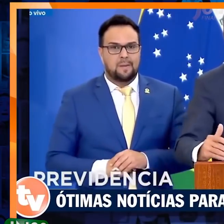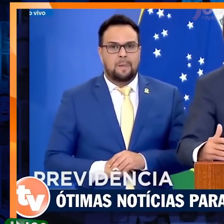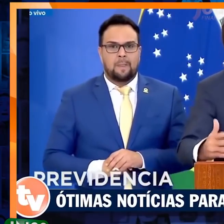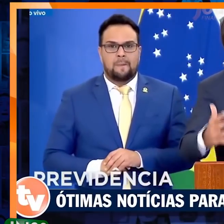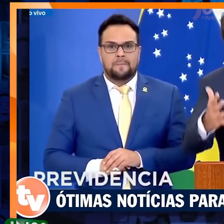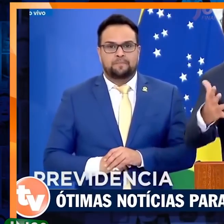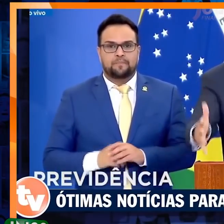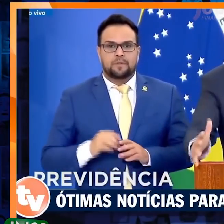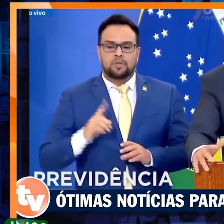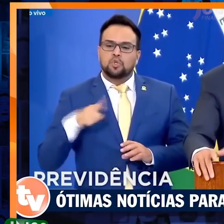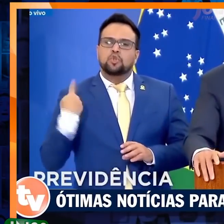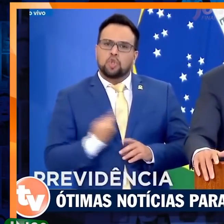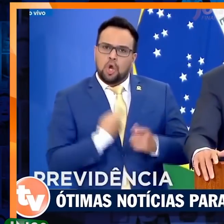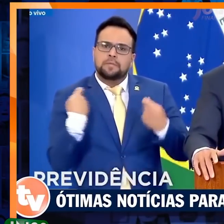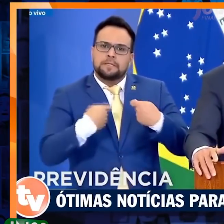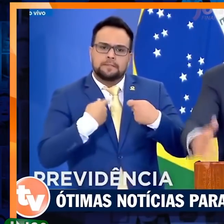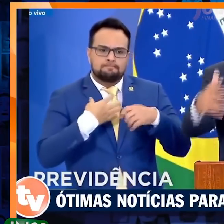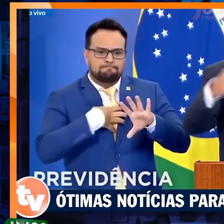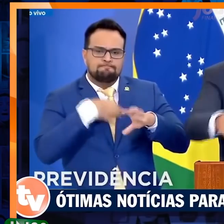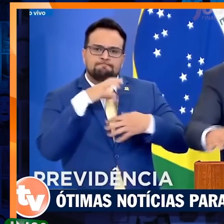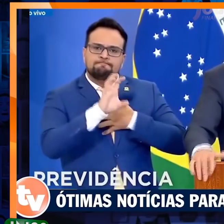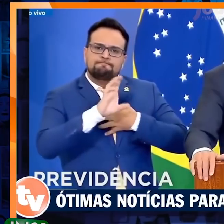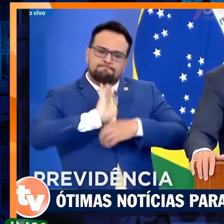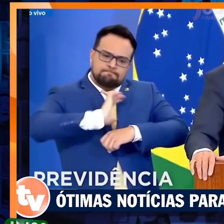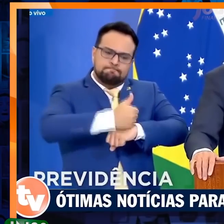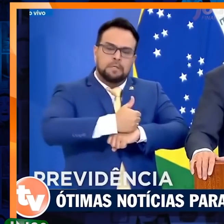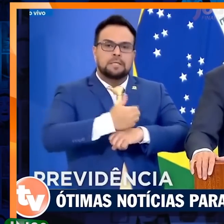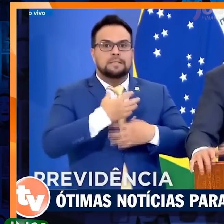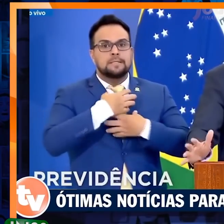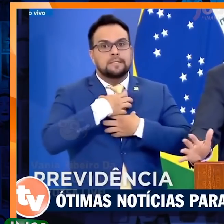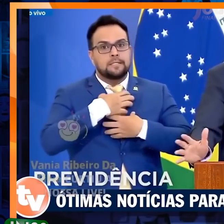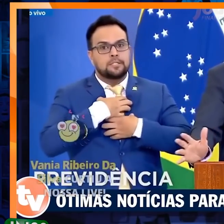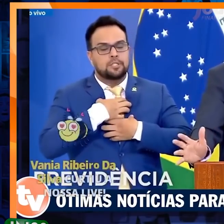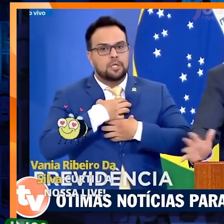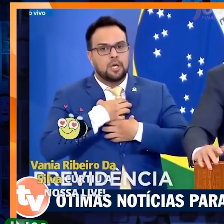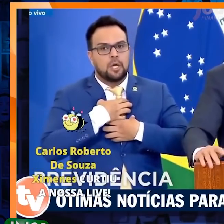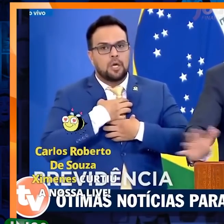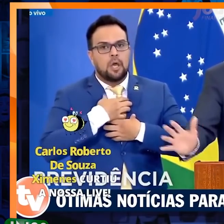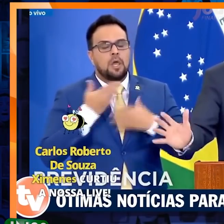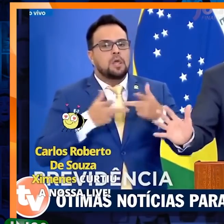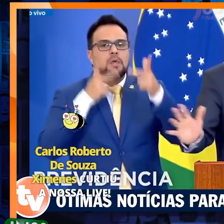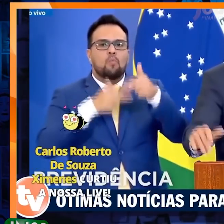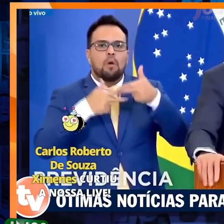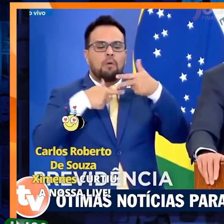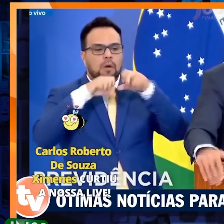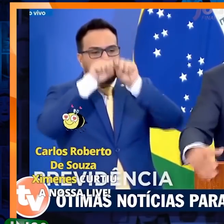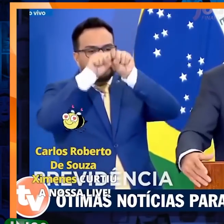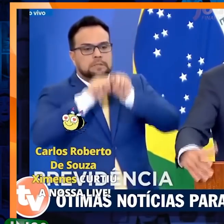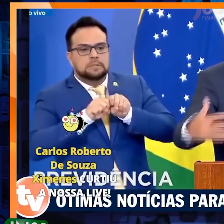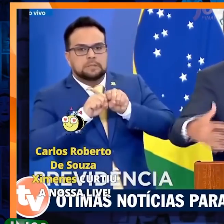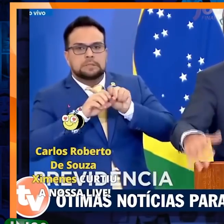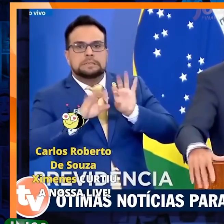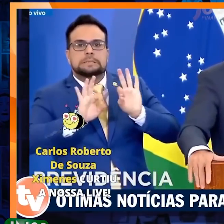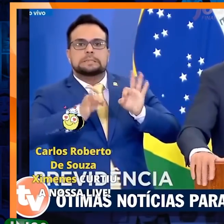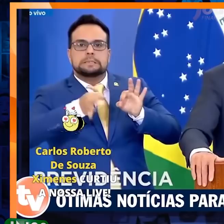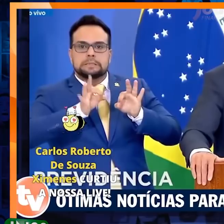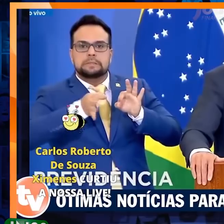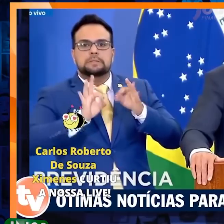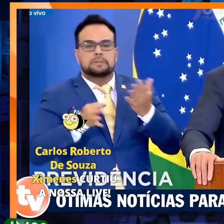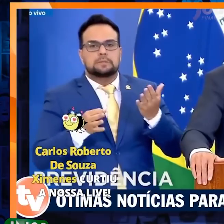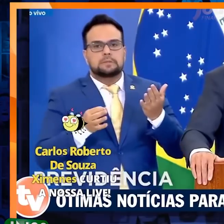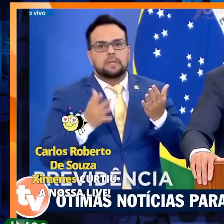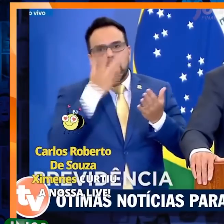colocar no lugar dos outros para se sentir realmente Como aquela pessoa está nos